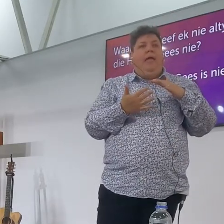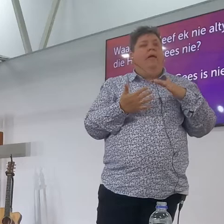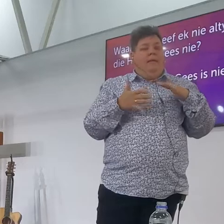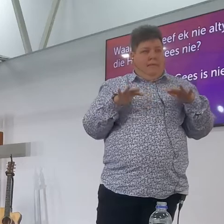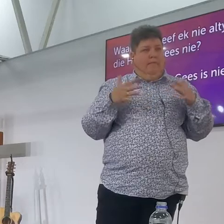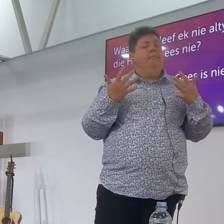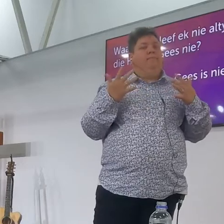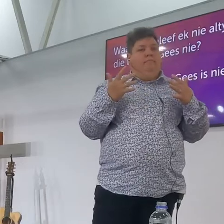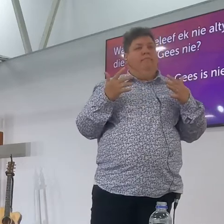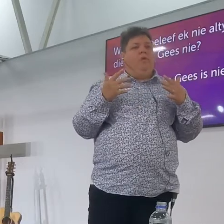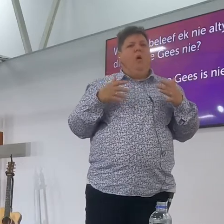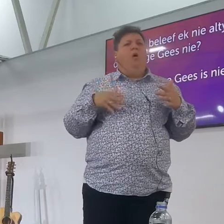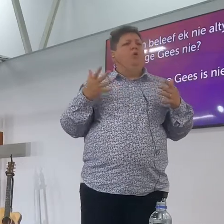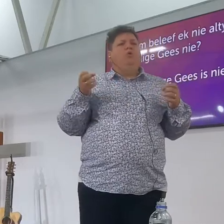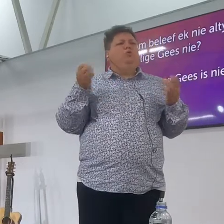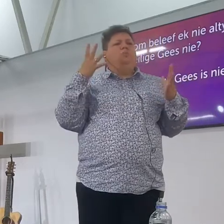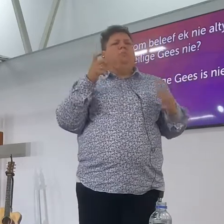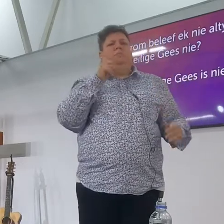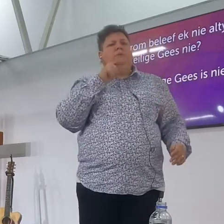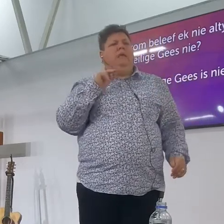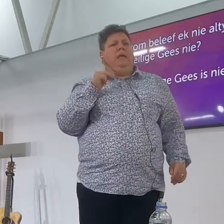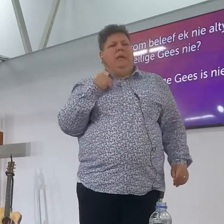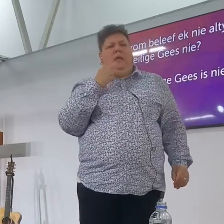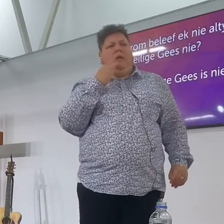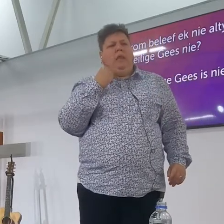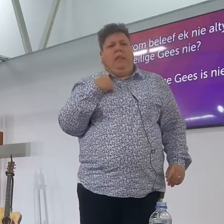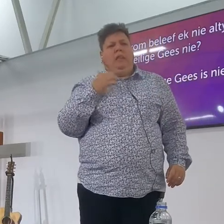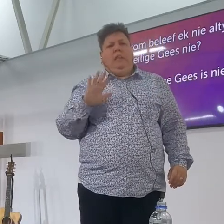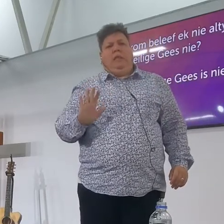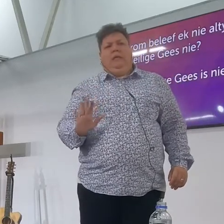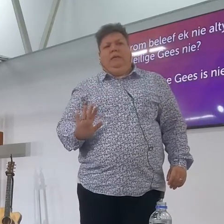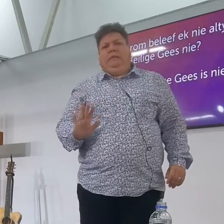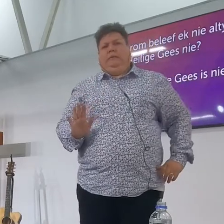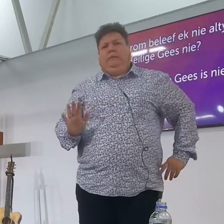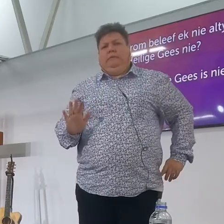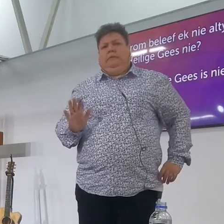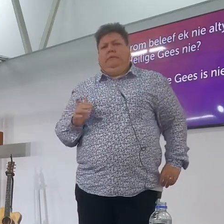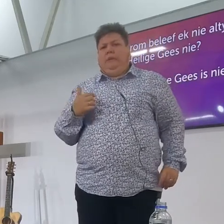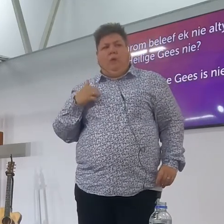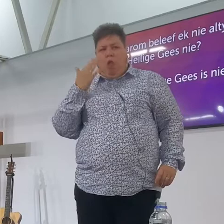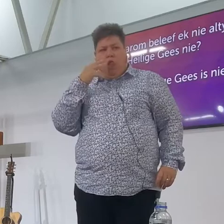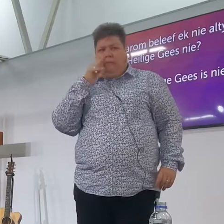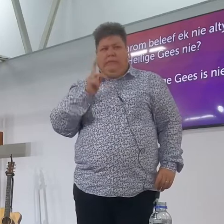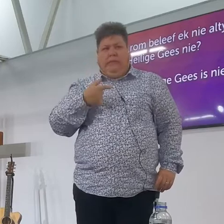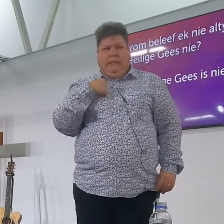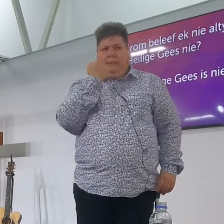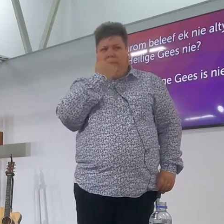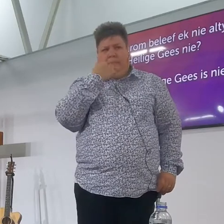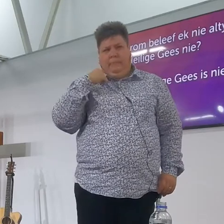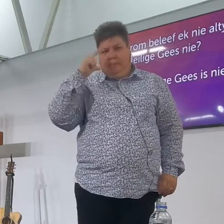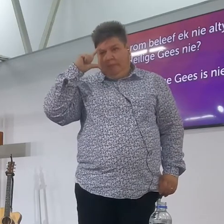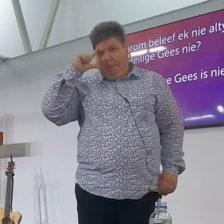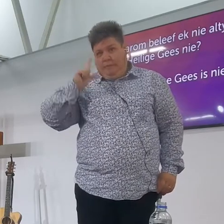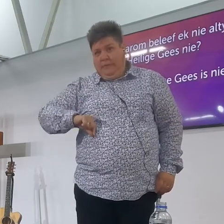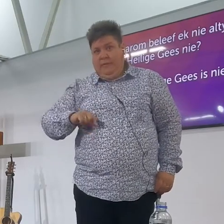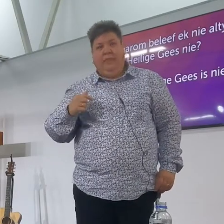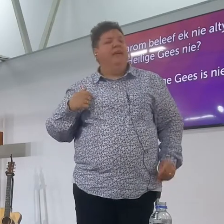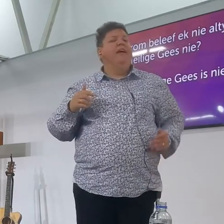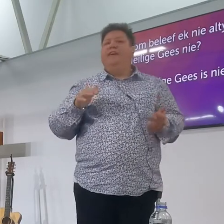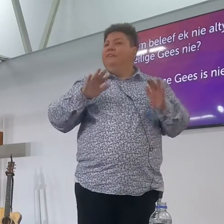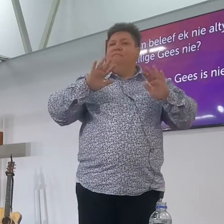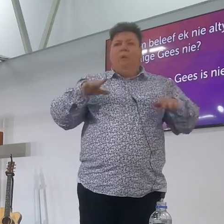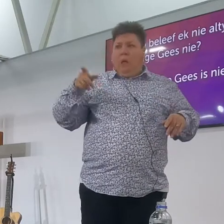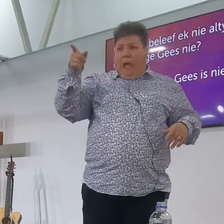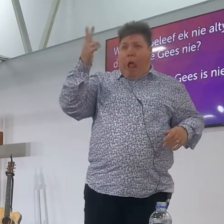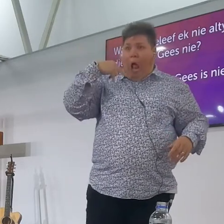nie. Ons huil nie oor alles nie, en wil ons niks fout as jy huil oor alles nie. Wil ons is dit nie so nie, en nou beleef jy, maar daai ou